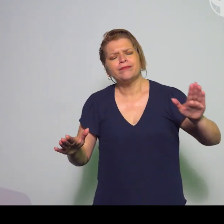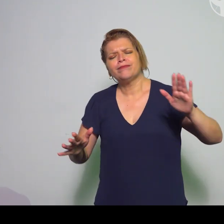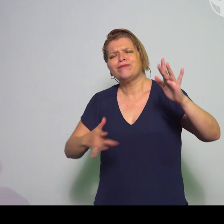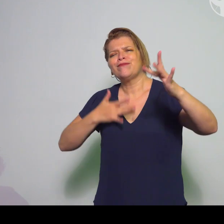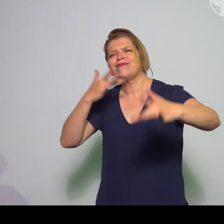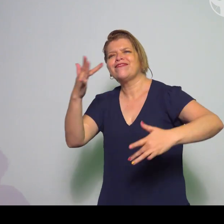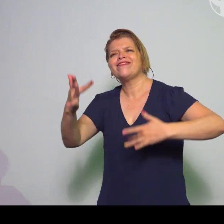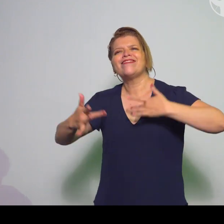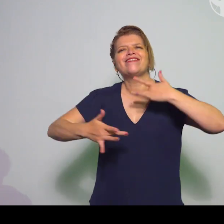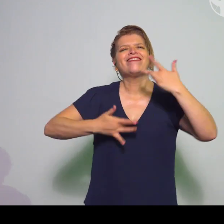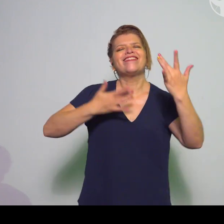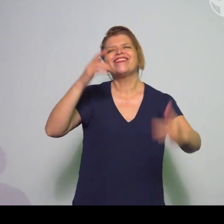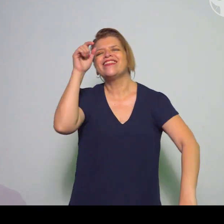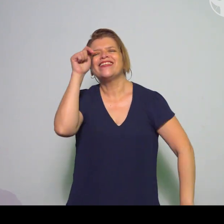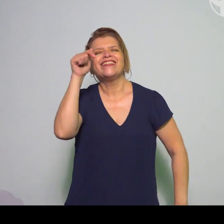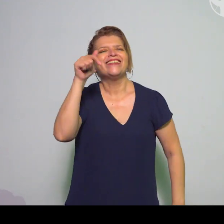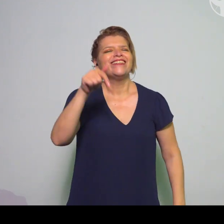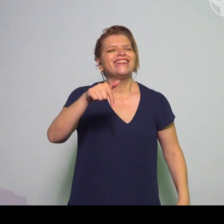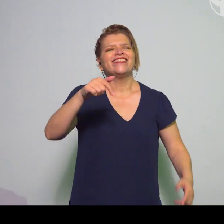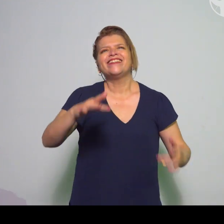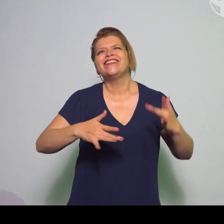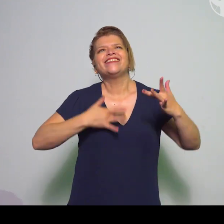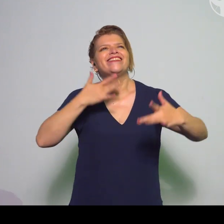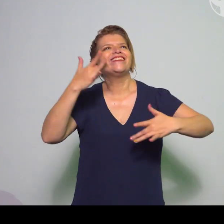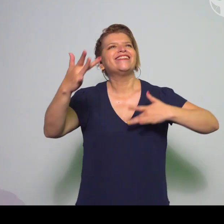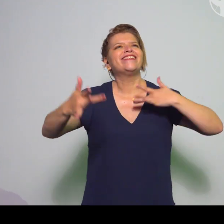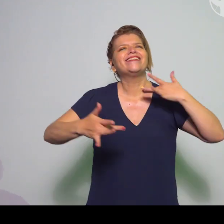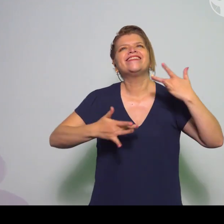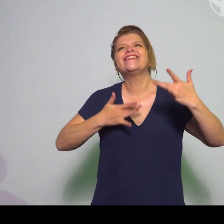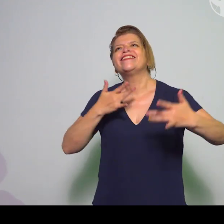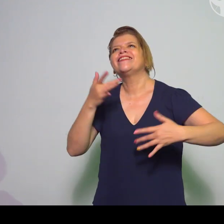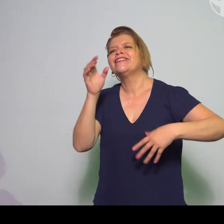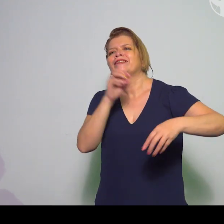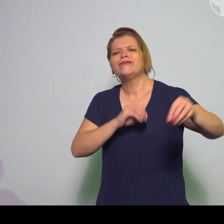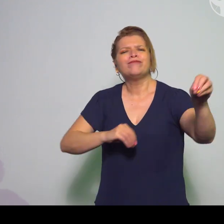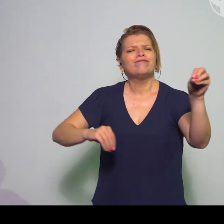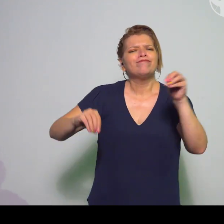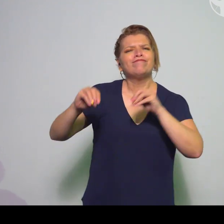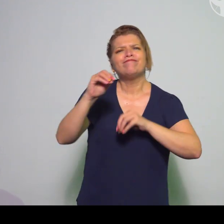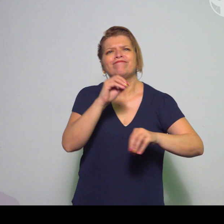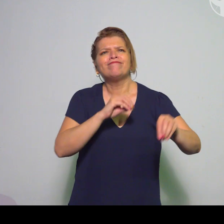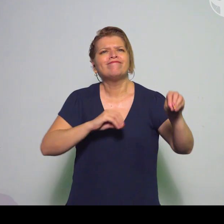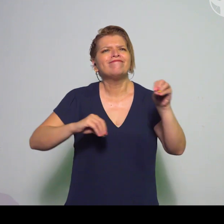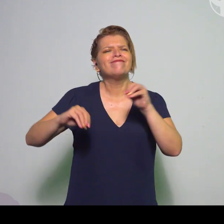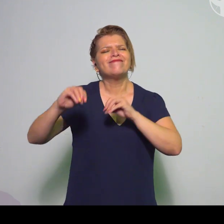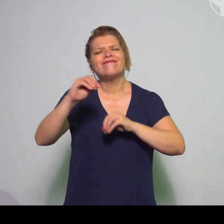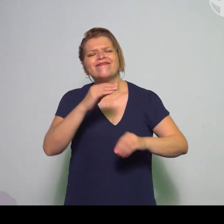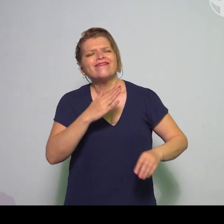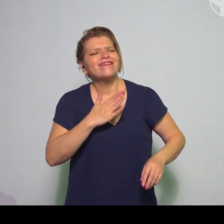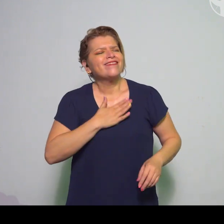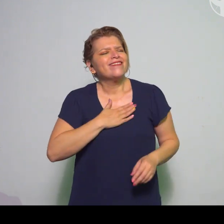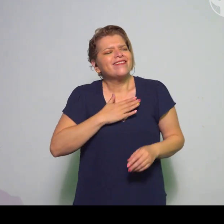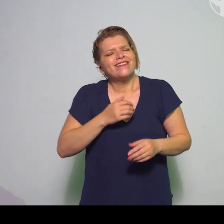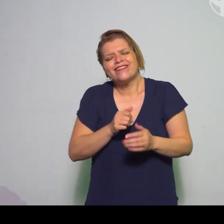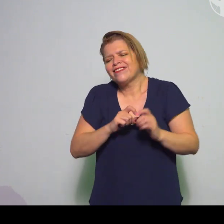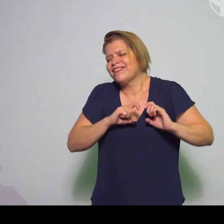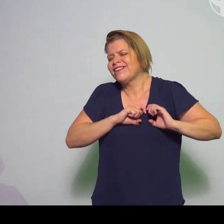Aquí estás, te vemos mover,